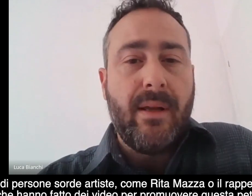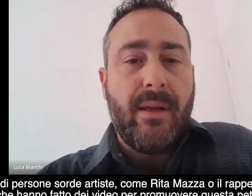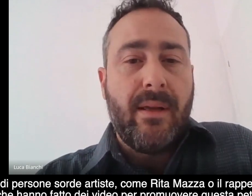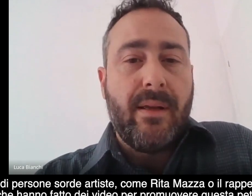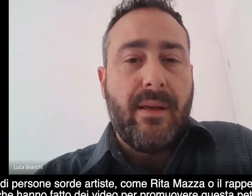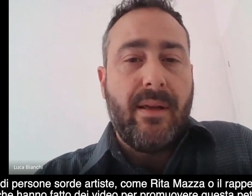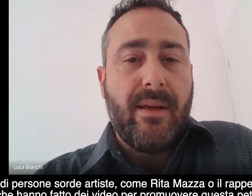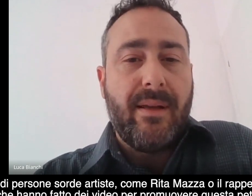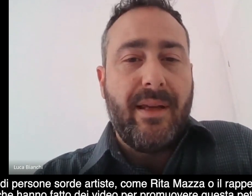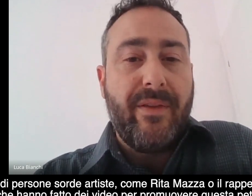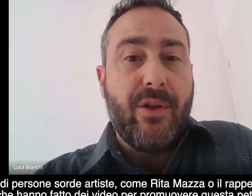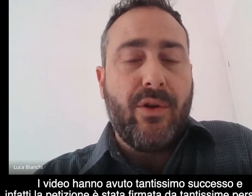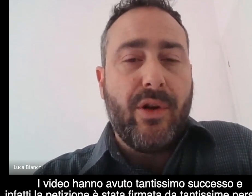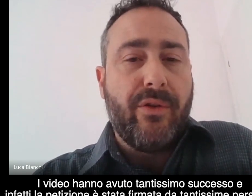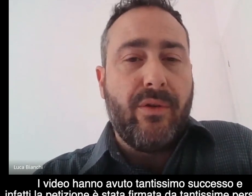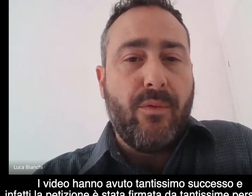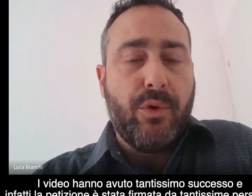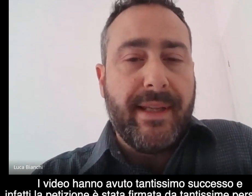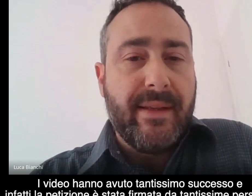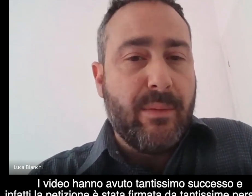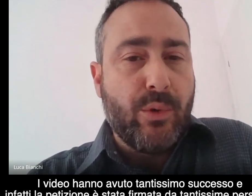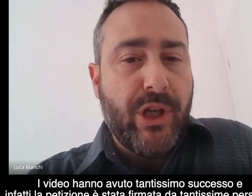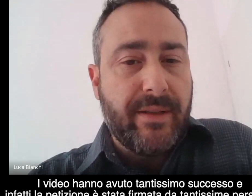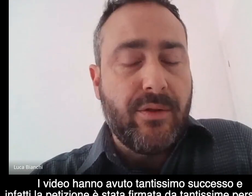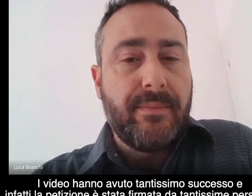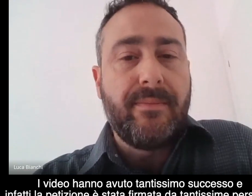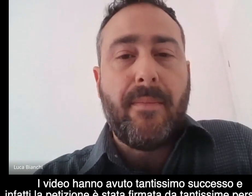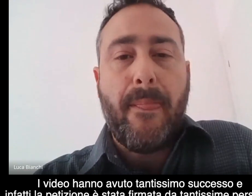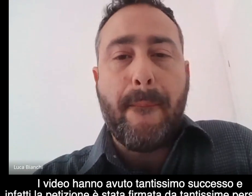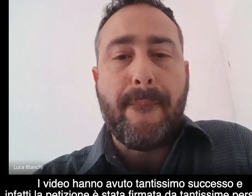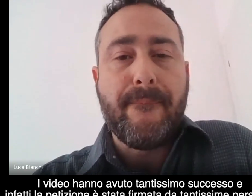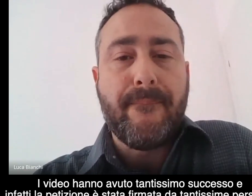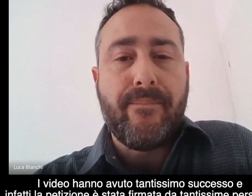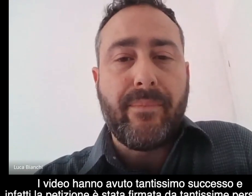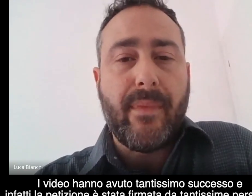i video tantissimo successo e